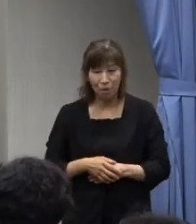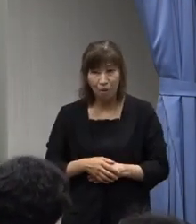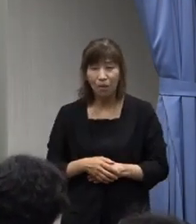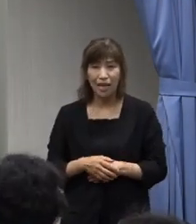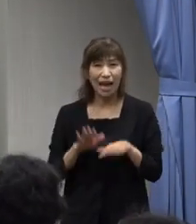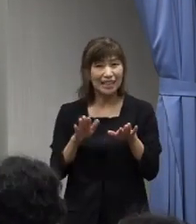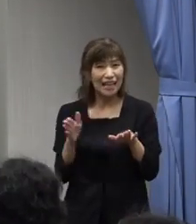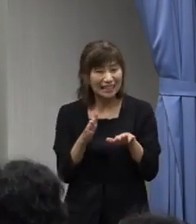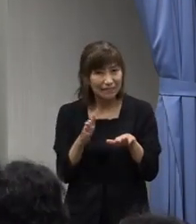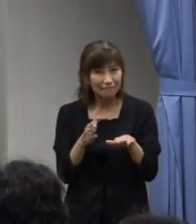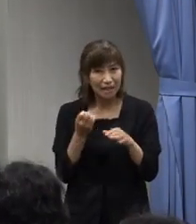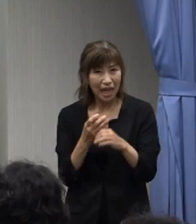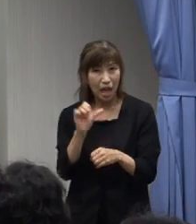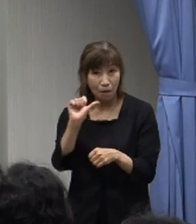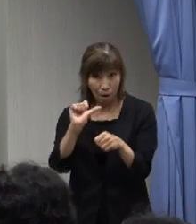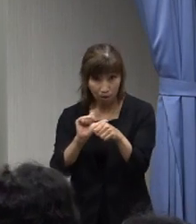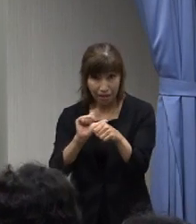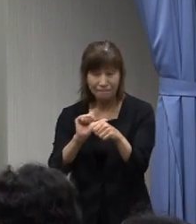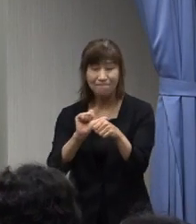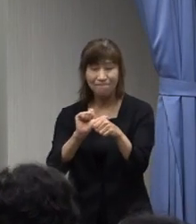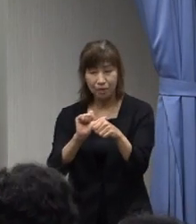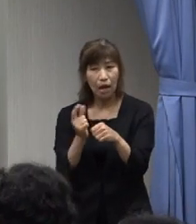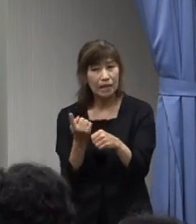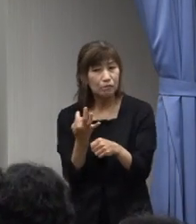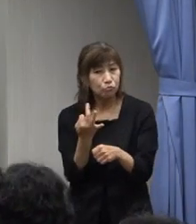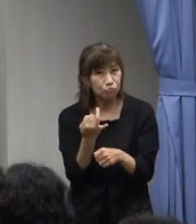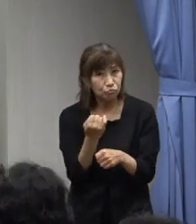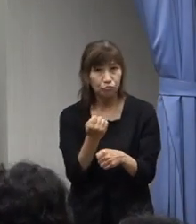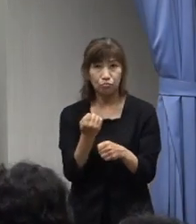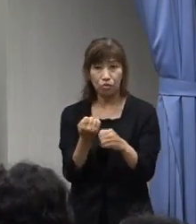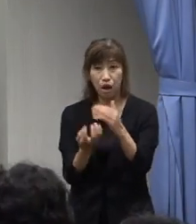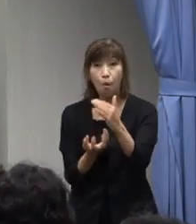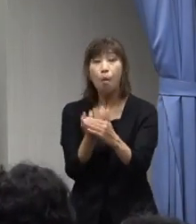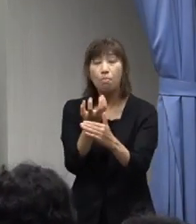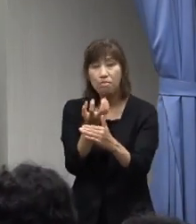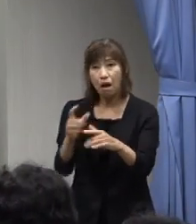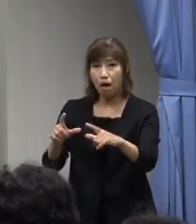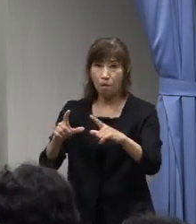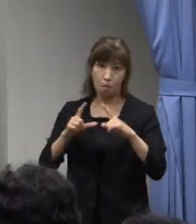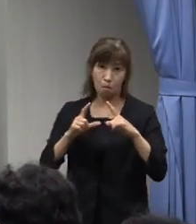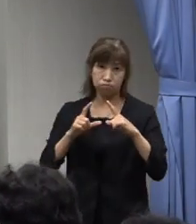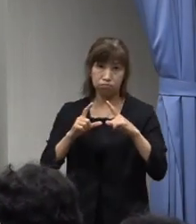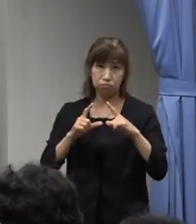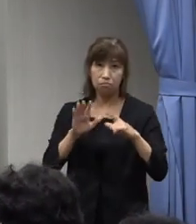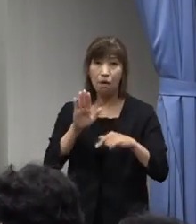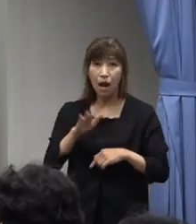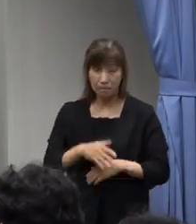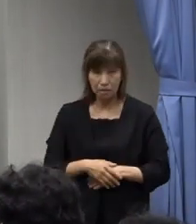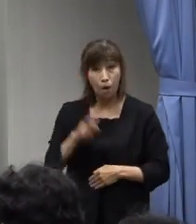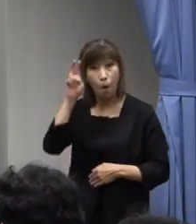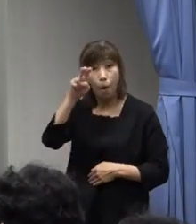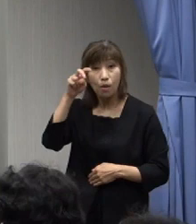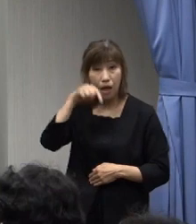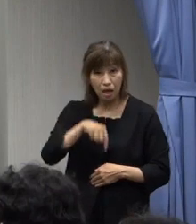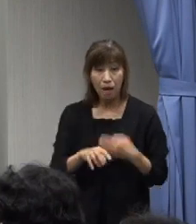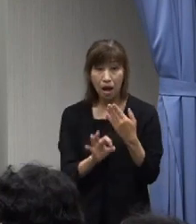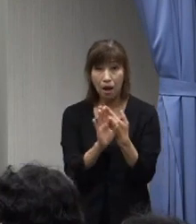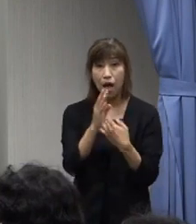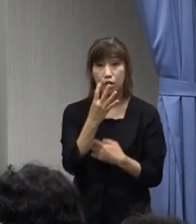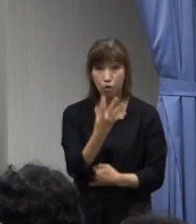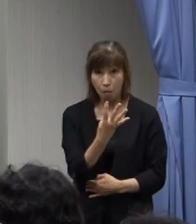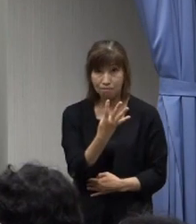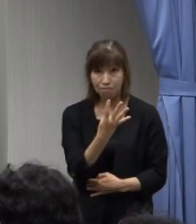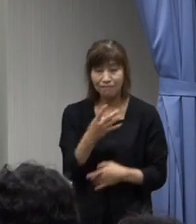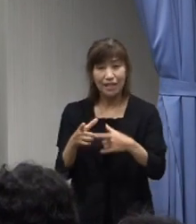近ですね、令和5年においては複数例報告が感染の報告があります。大阪では4例、全国で14